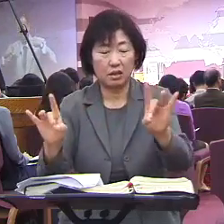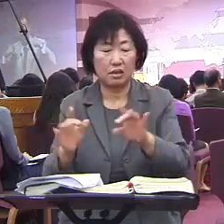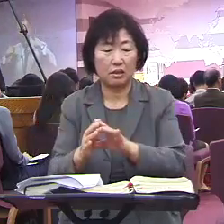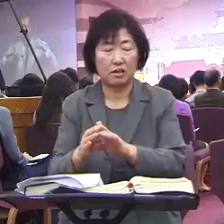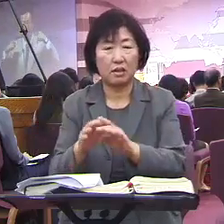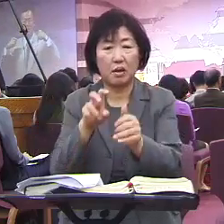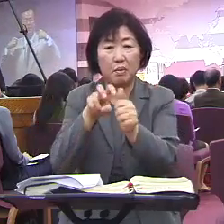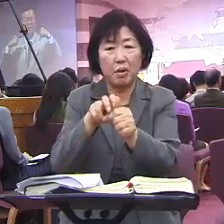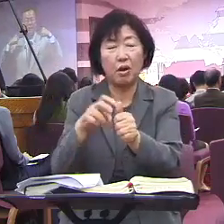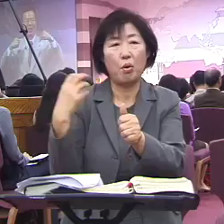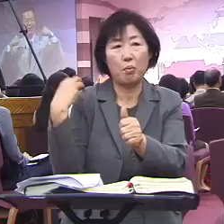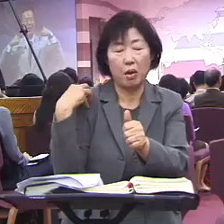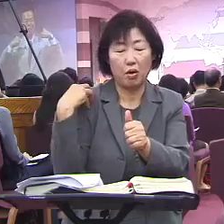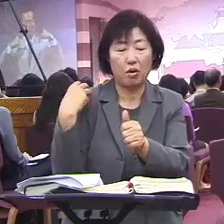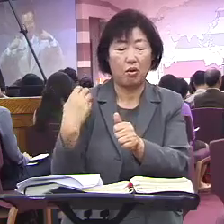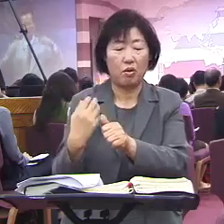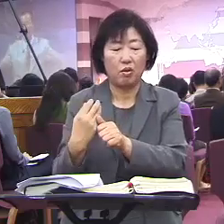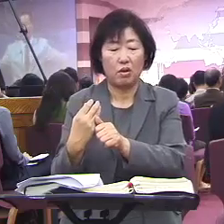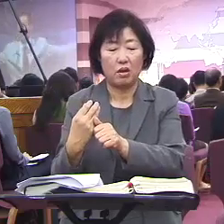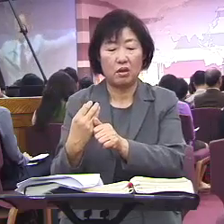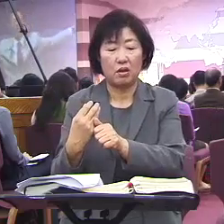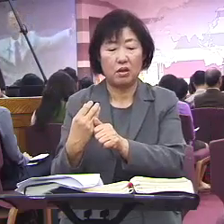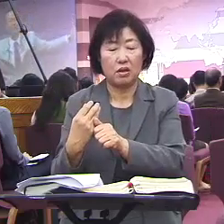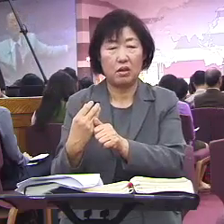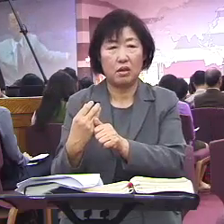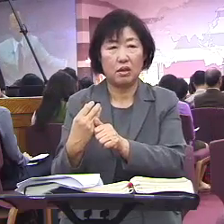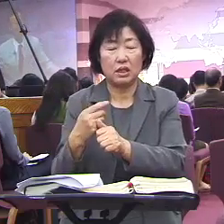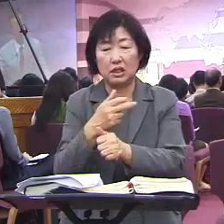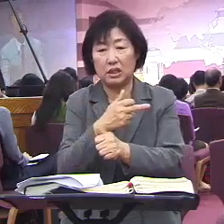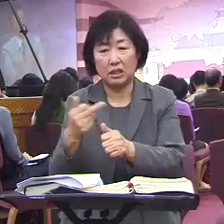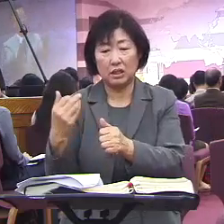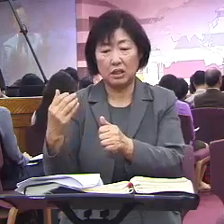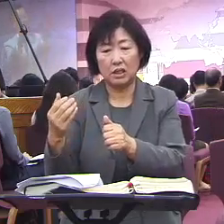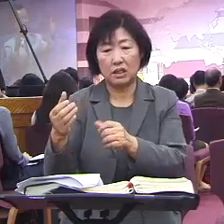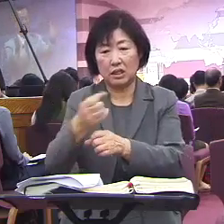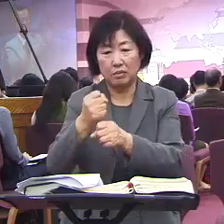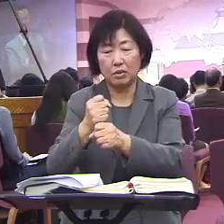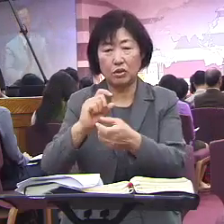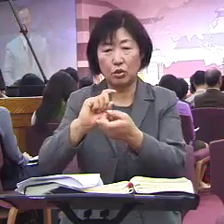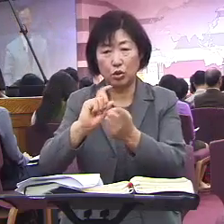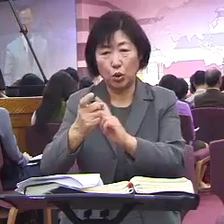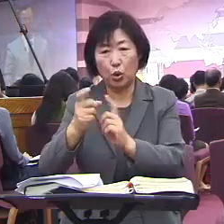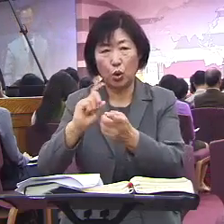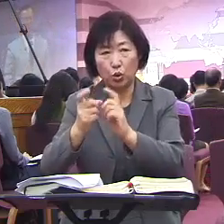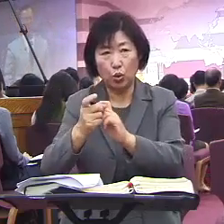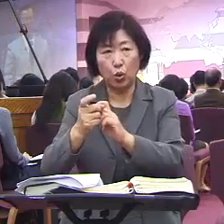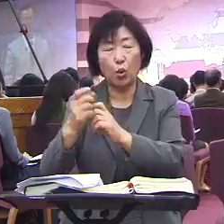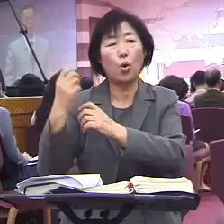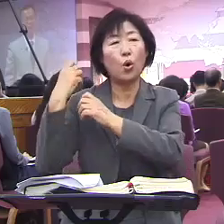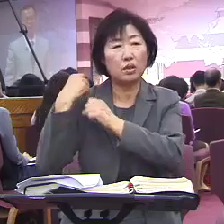배낭을 메고 감당해야 되는 나의 사명이 바로 큰 짐을 서로 지는 것이다. 이렇게 연결이 되는 거예요.